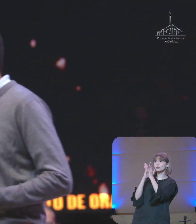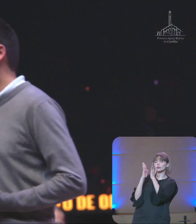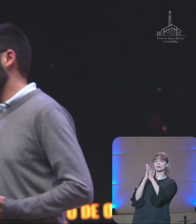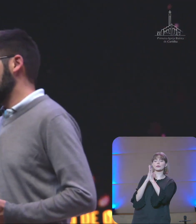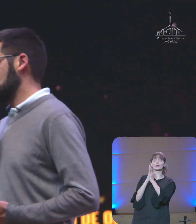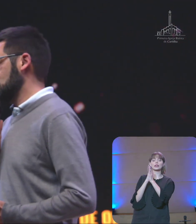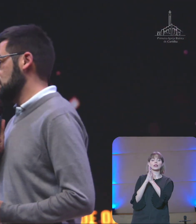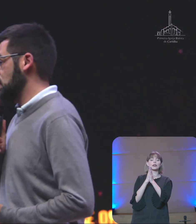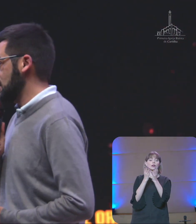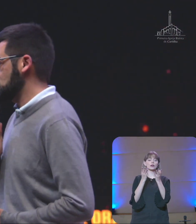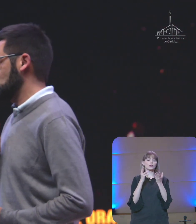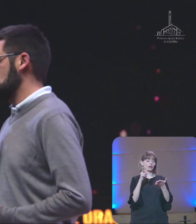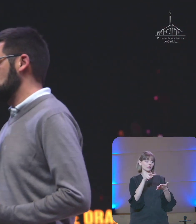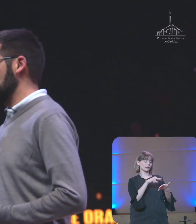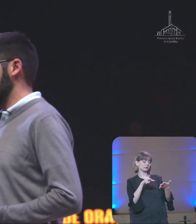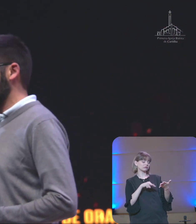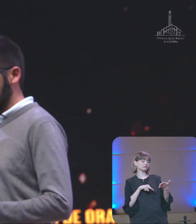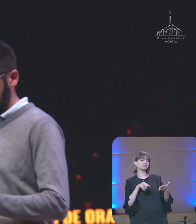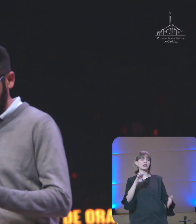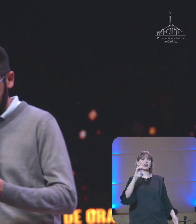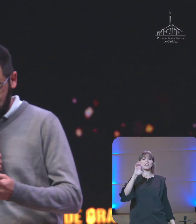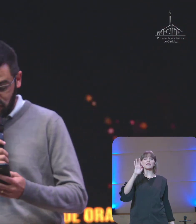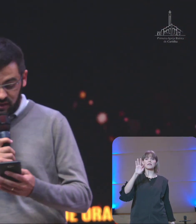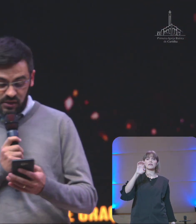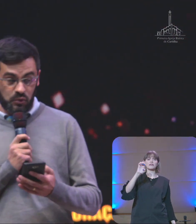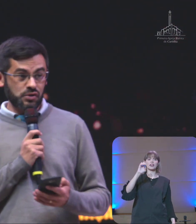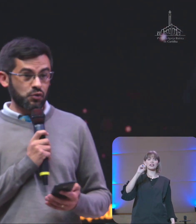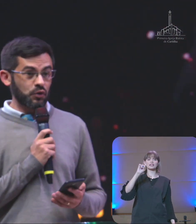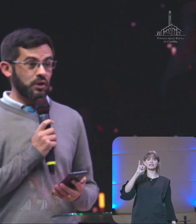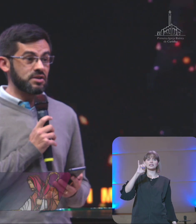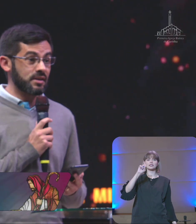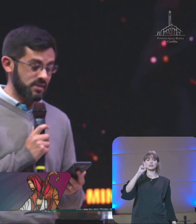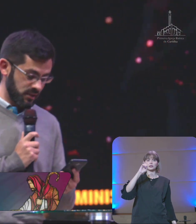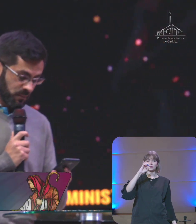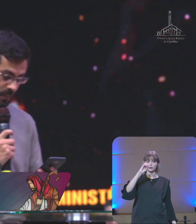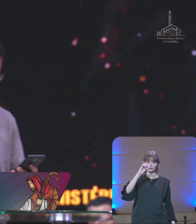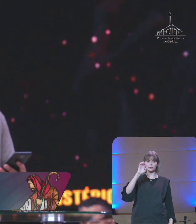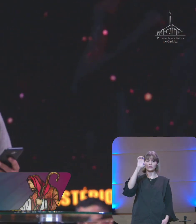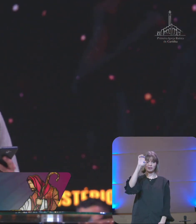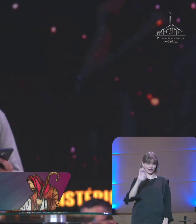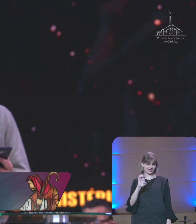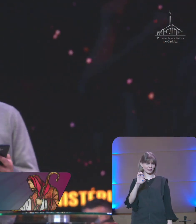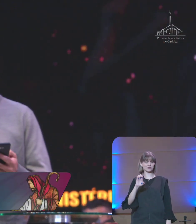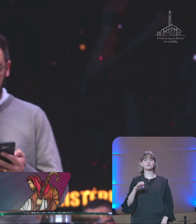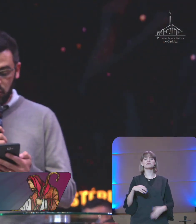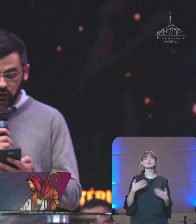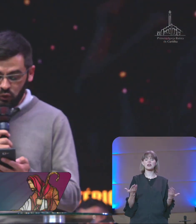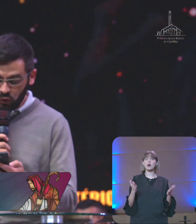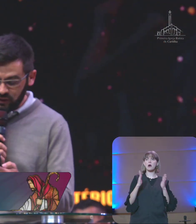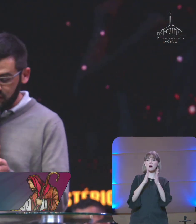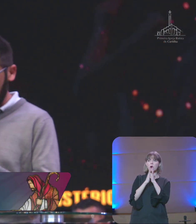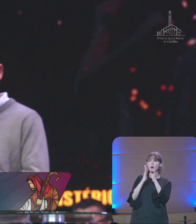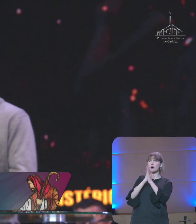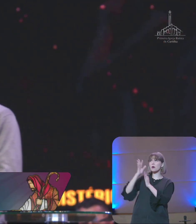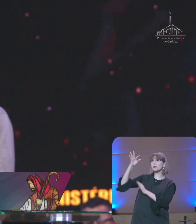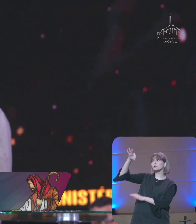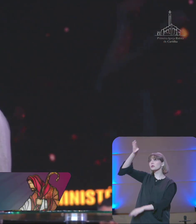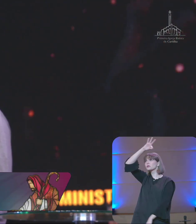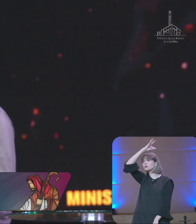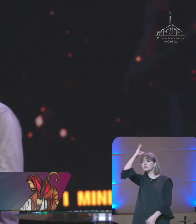texto da Palavra de Deus que está lá em Efésios, no capítulo 6, versículo 18, que diz assim: Orem no Espírito em todas